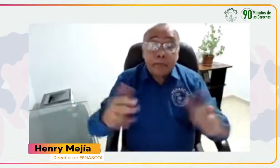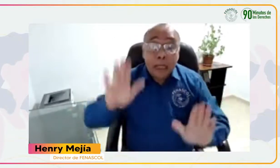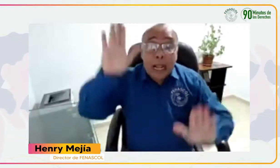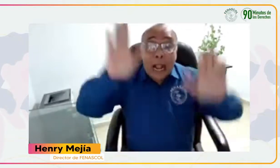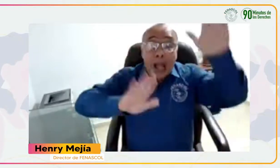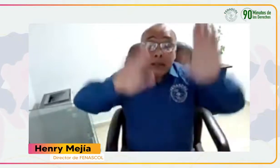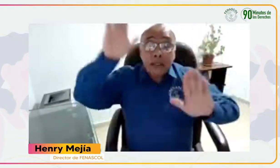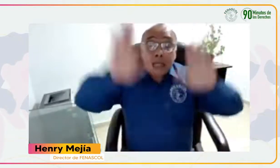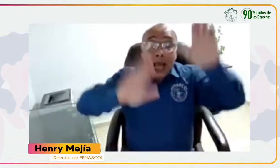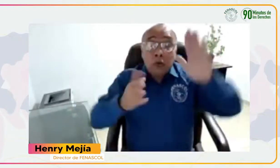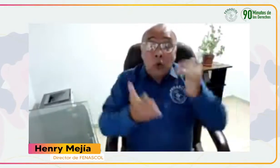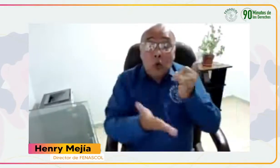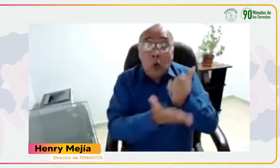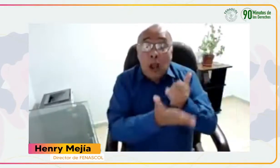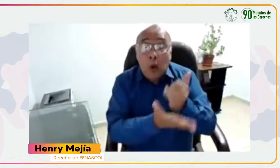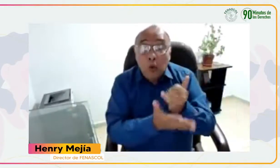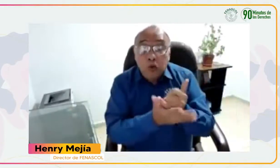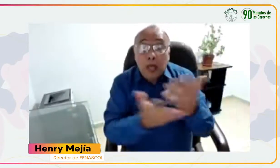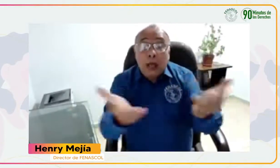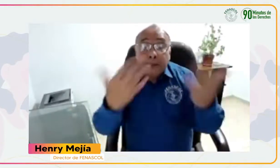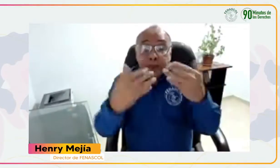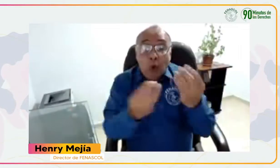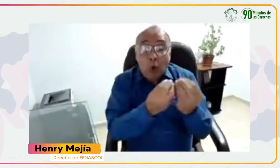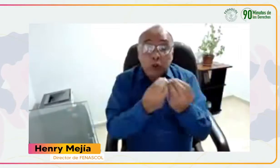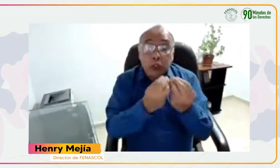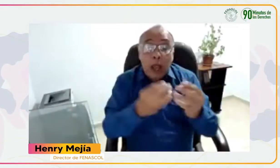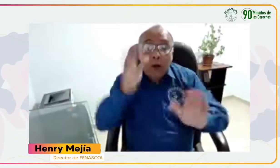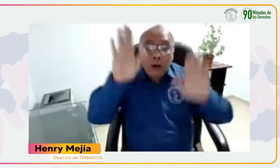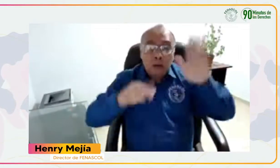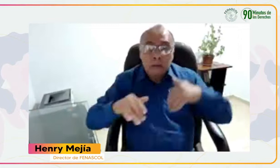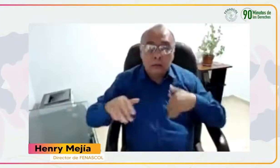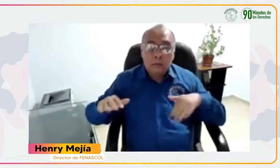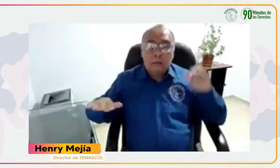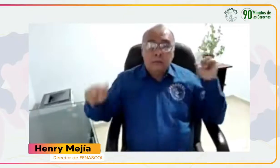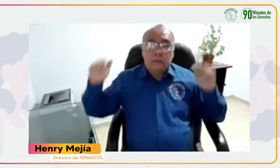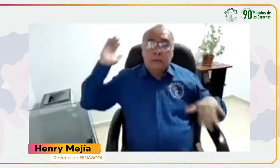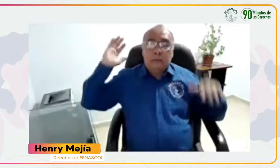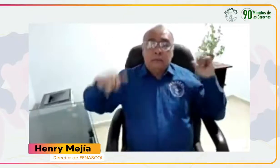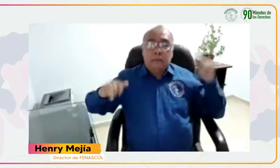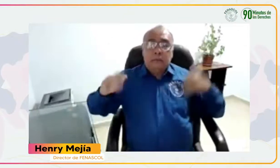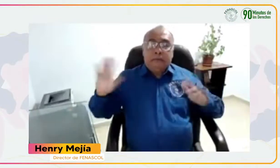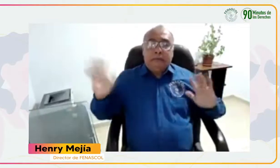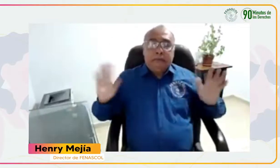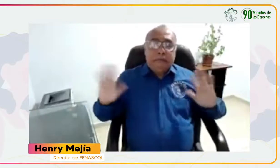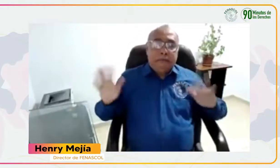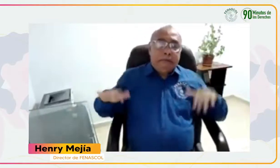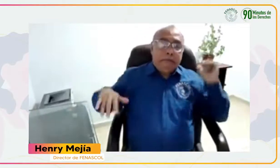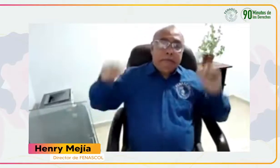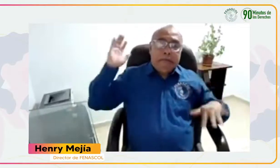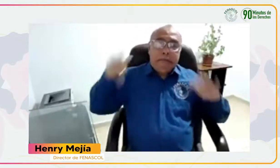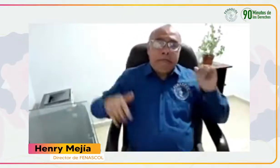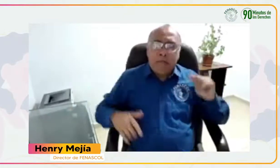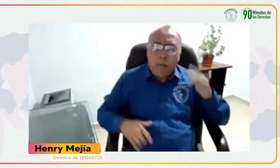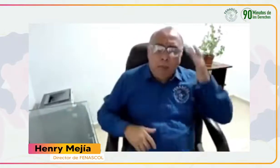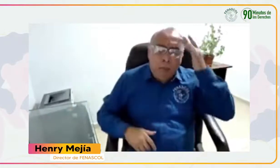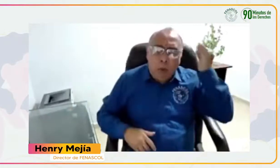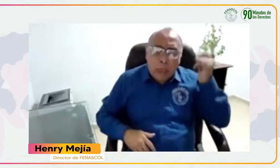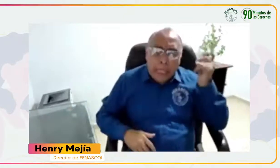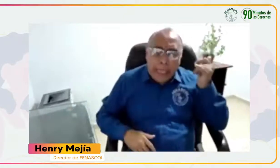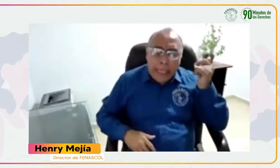hemos manejado la política de que aquellas personas que son candidatos o son, digamos, que representantes de las